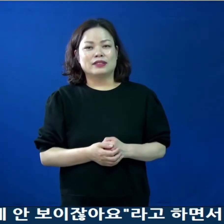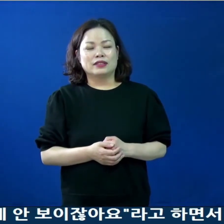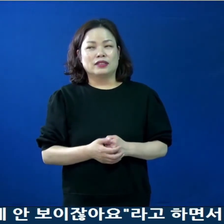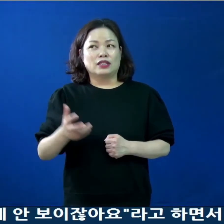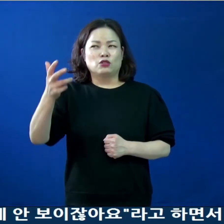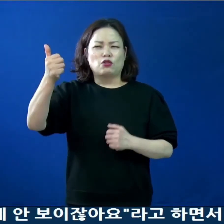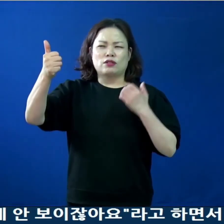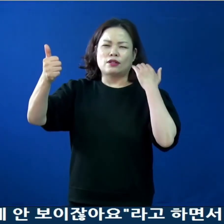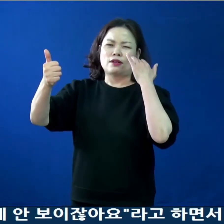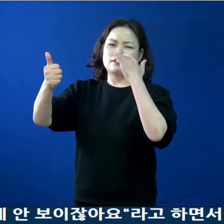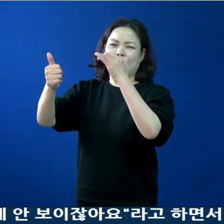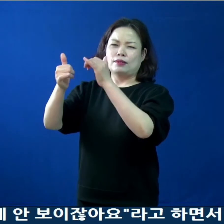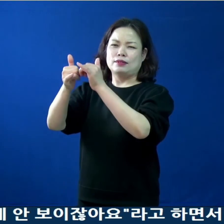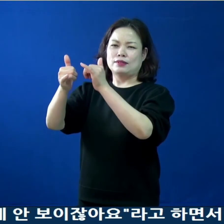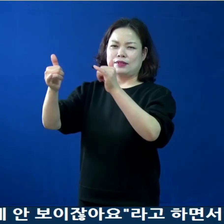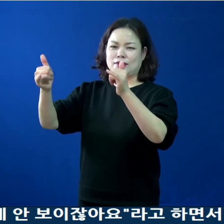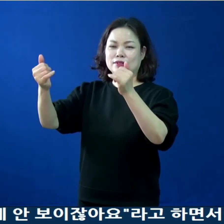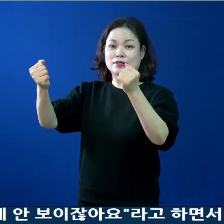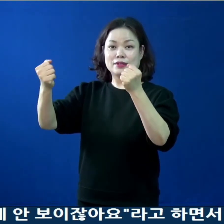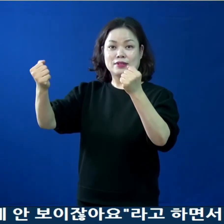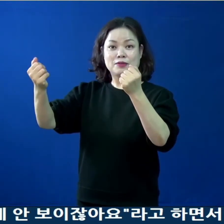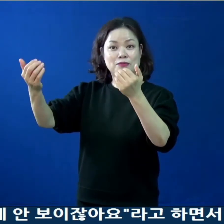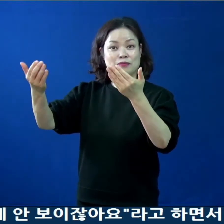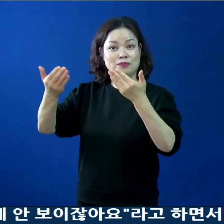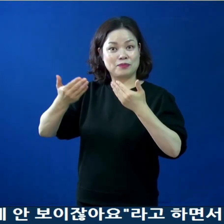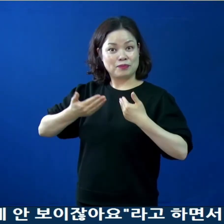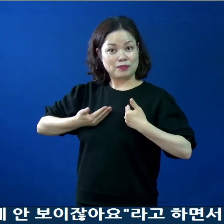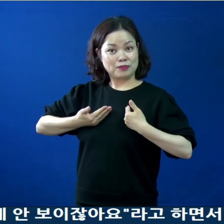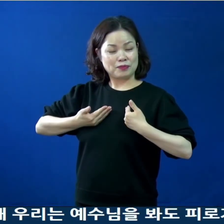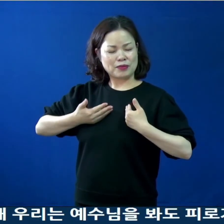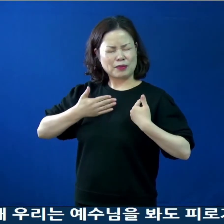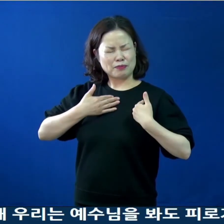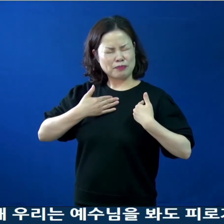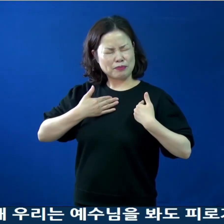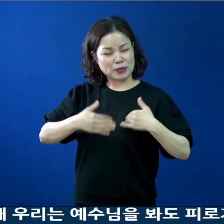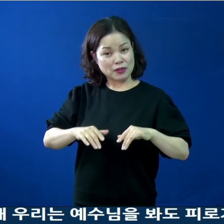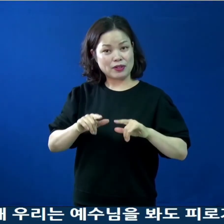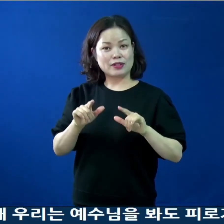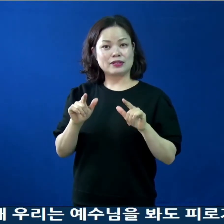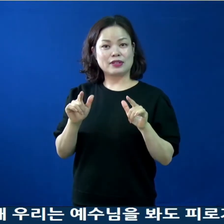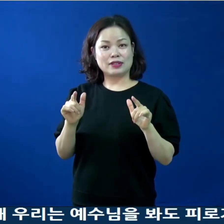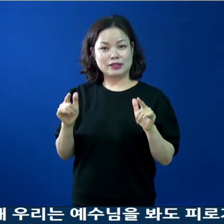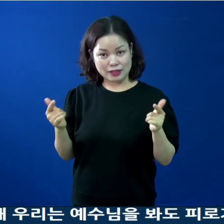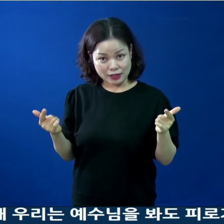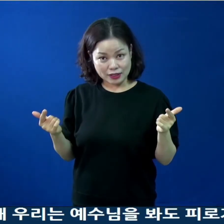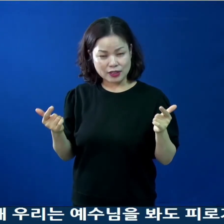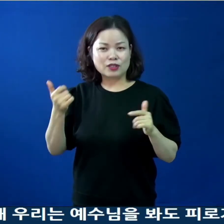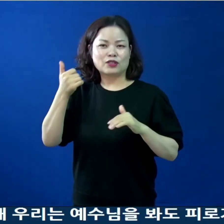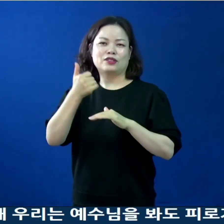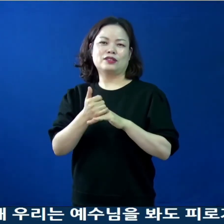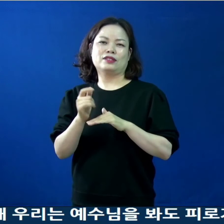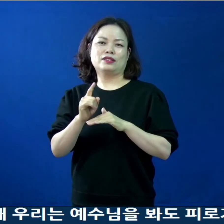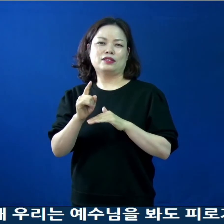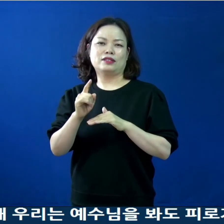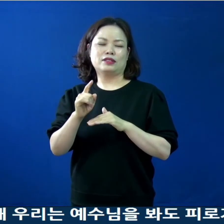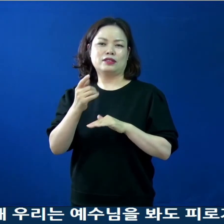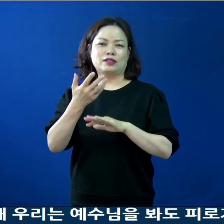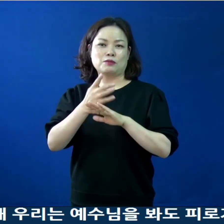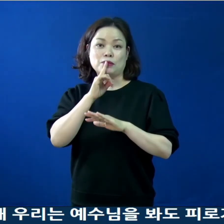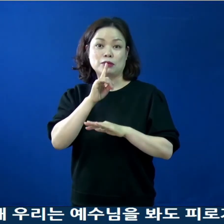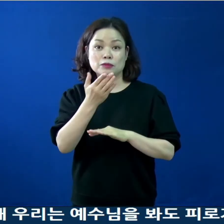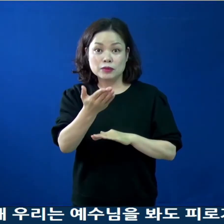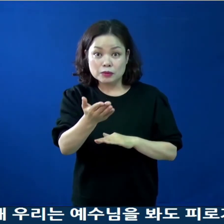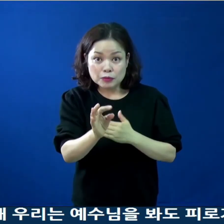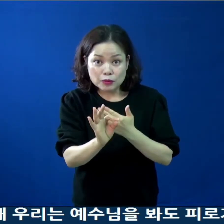여호와를 앙망하는 자는 새 힘을 얻어, 그래서 마지막에 피곤하지 아니하리로다. 결국은 뭐냐면, 뒤집어 보면